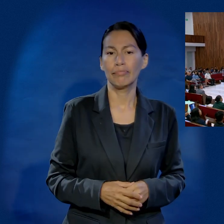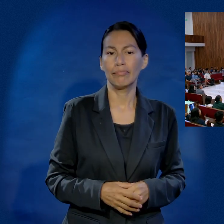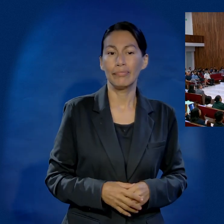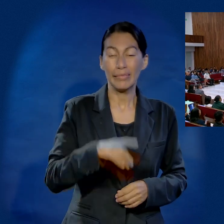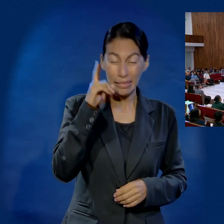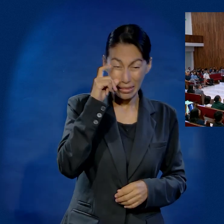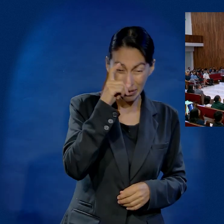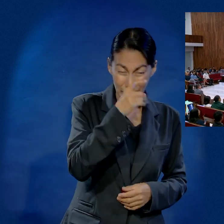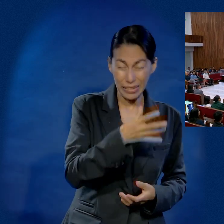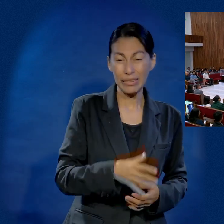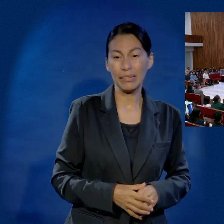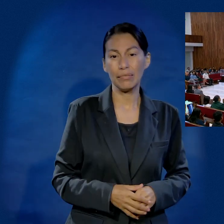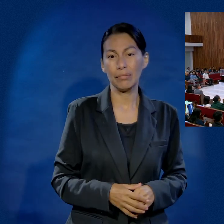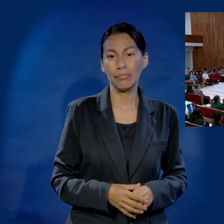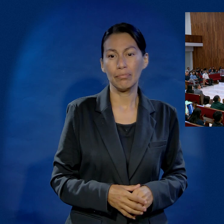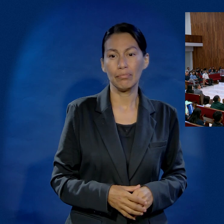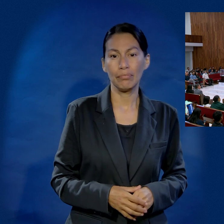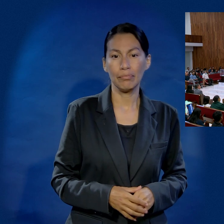día.